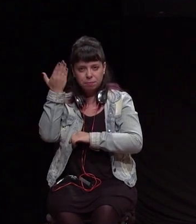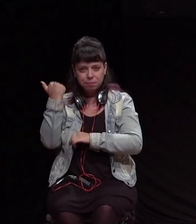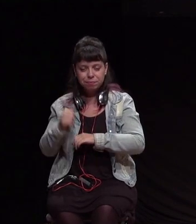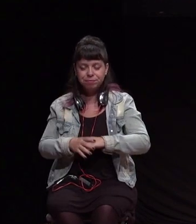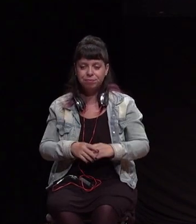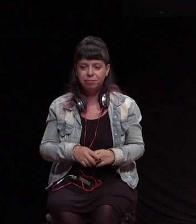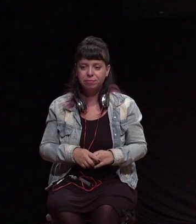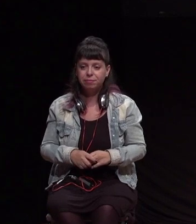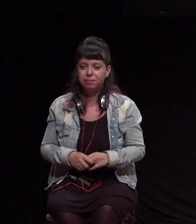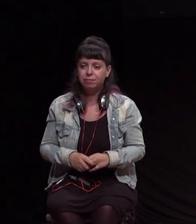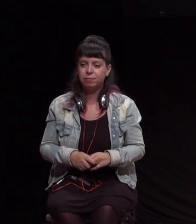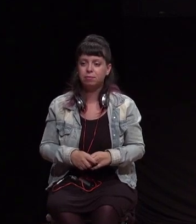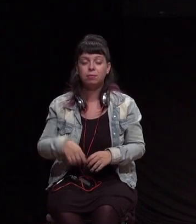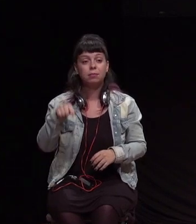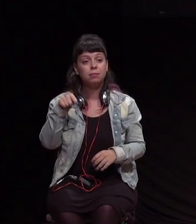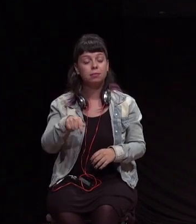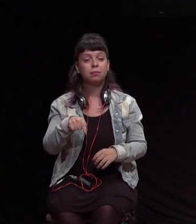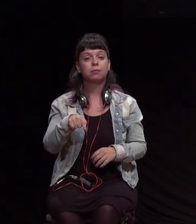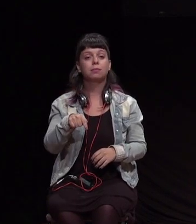por duas